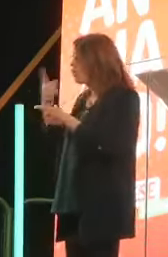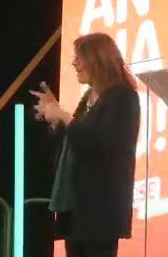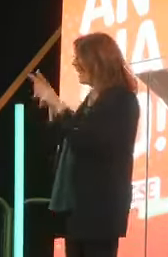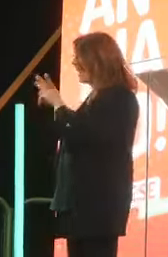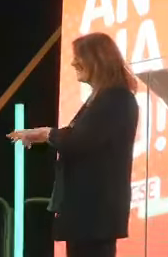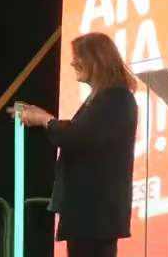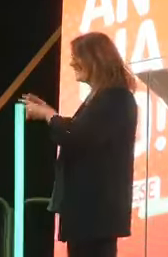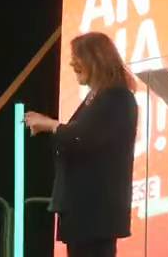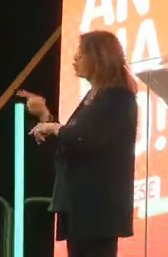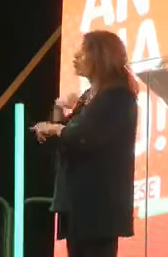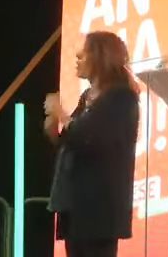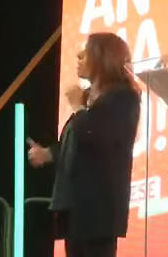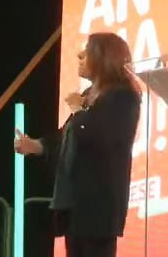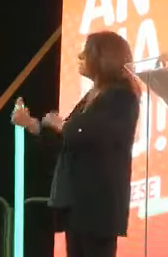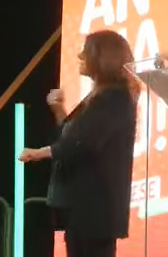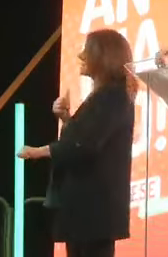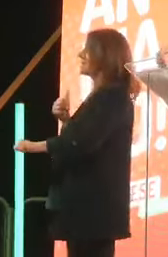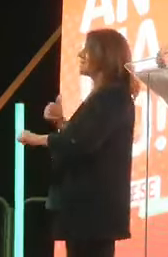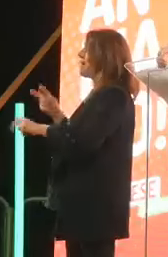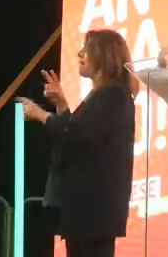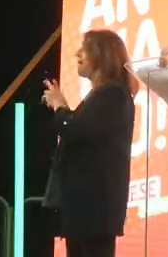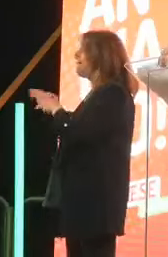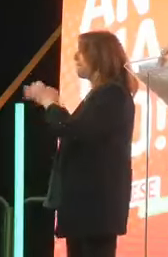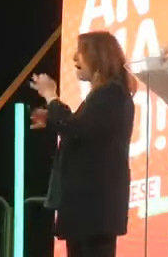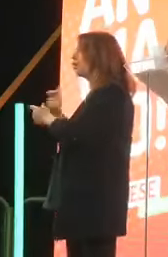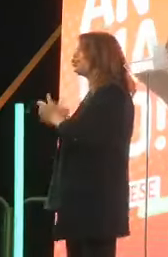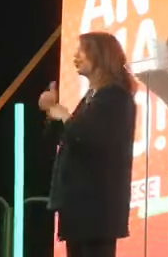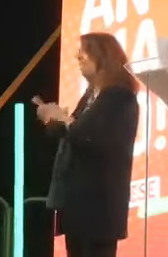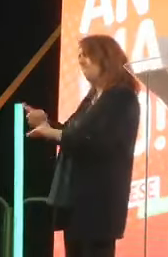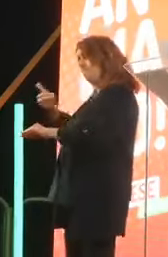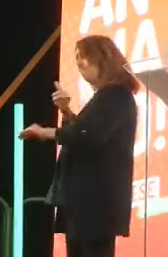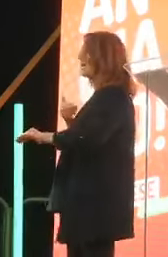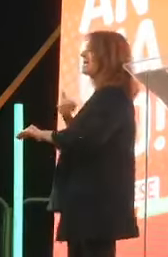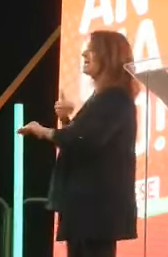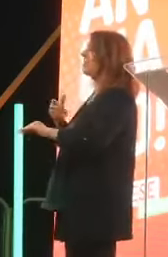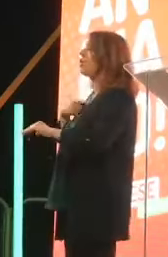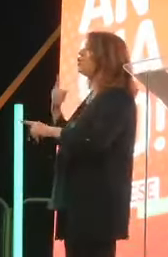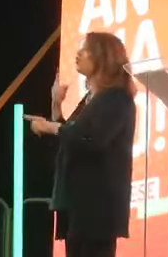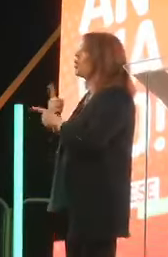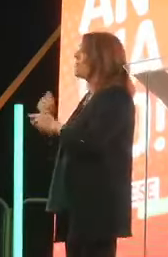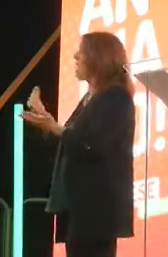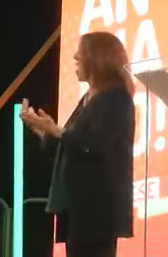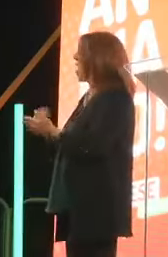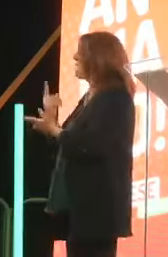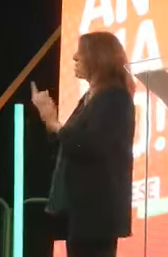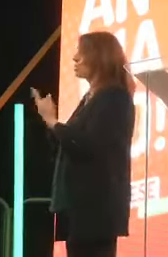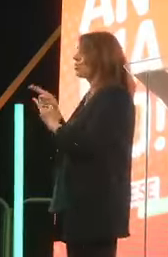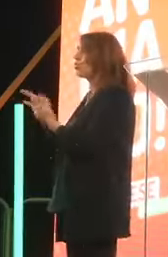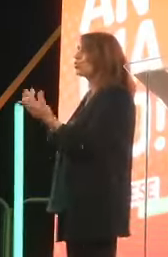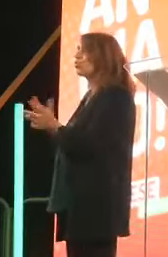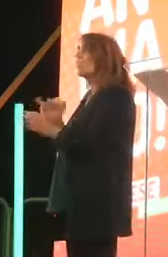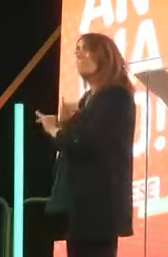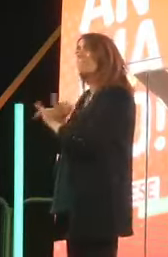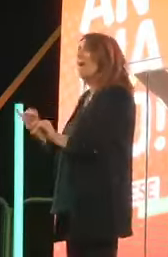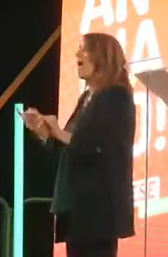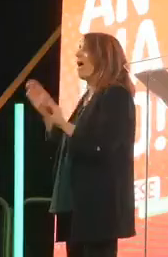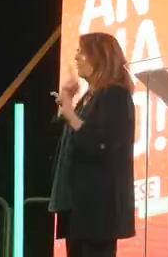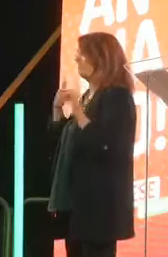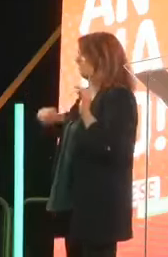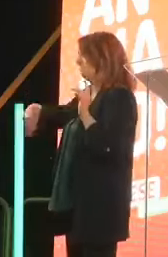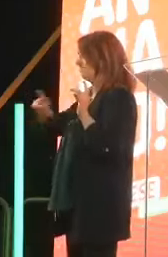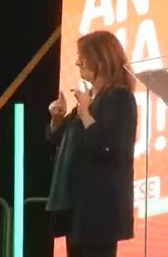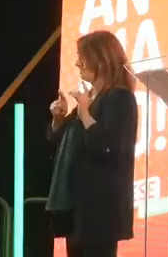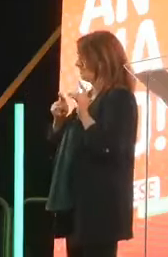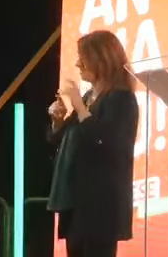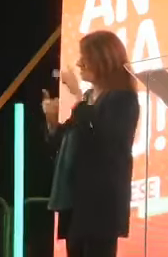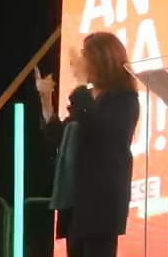indagini, anche prima della magistratura, ed impedire che cose simili possano mai accadere. Per questo a